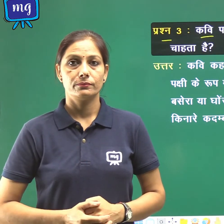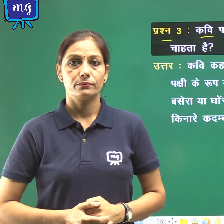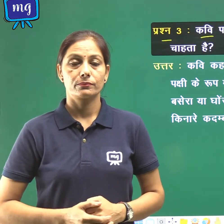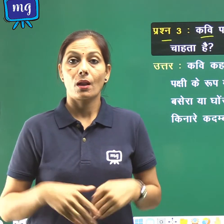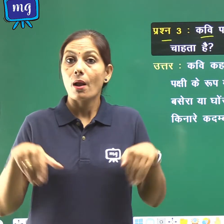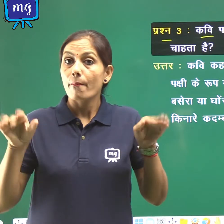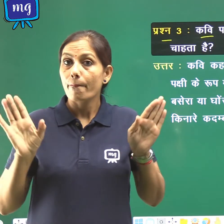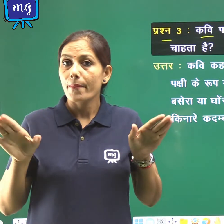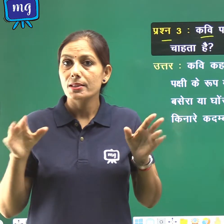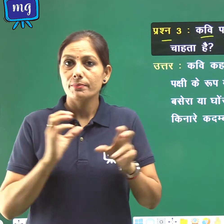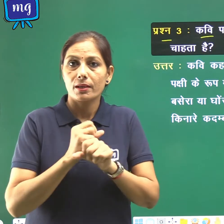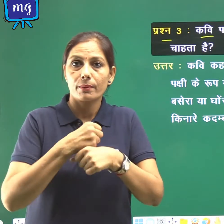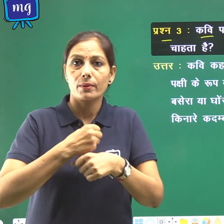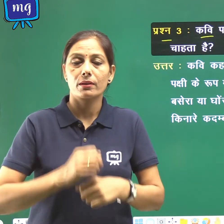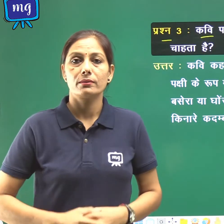पक्षी बनने पर